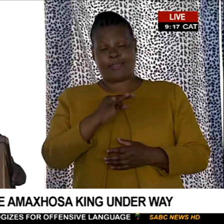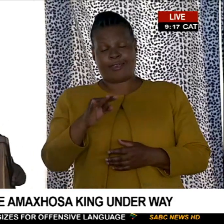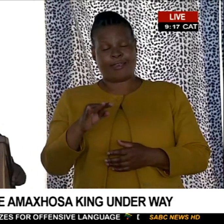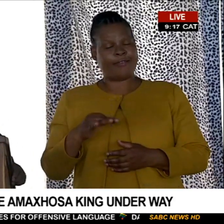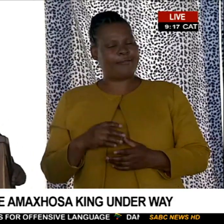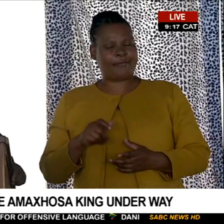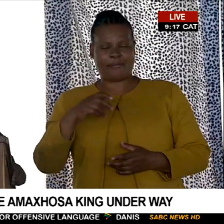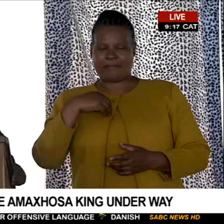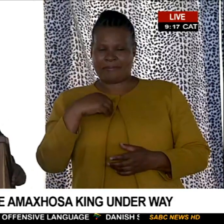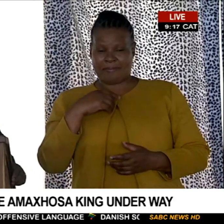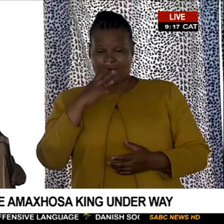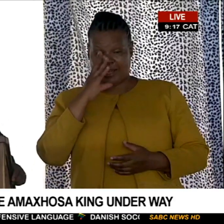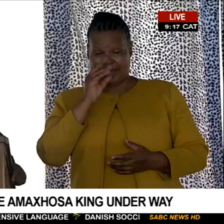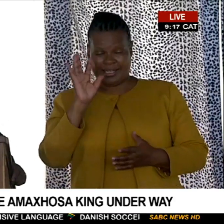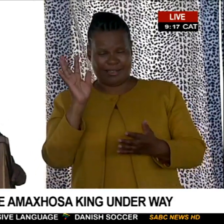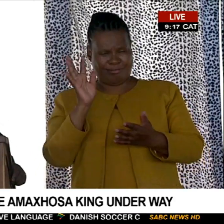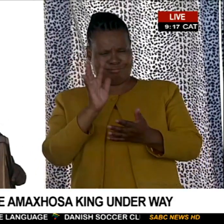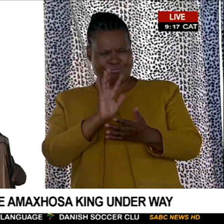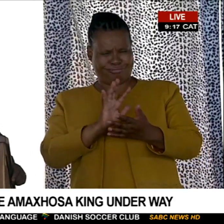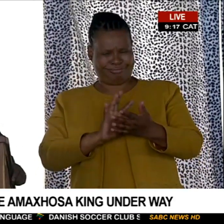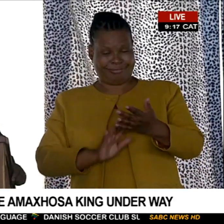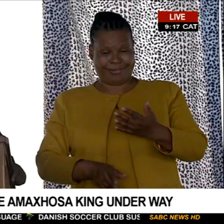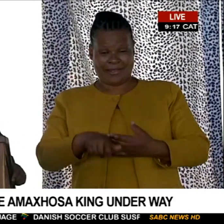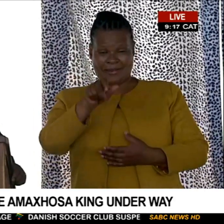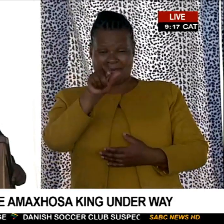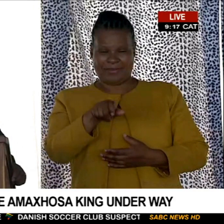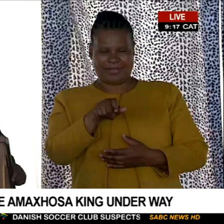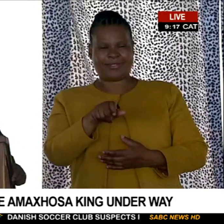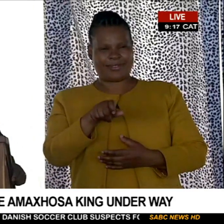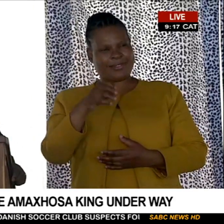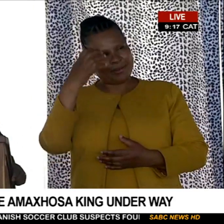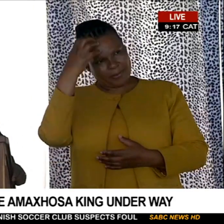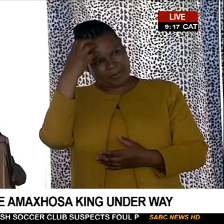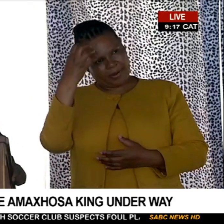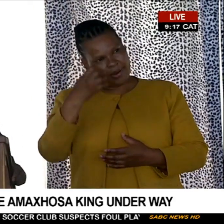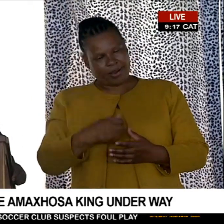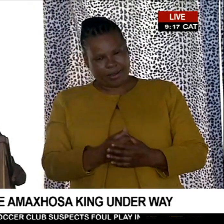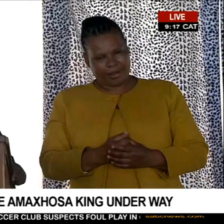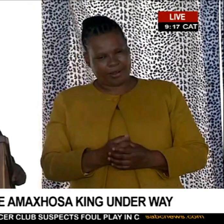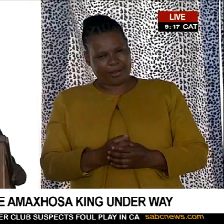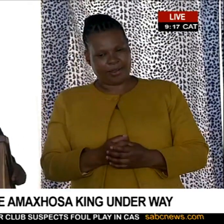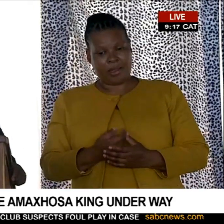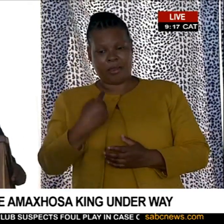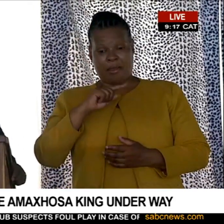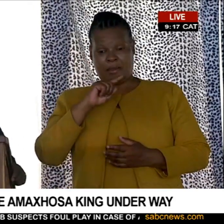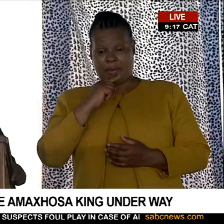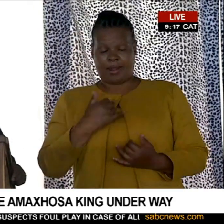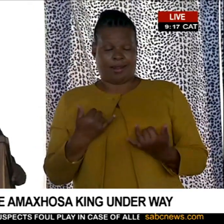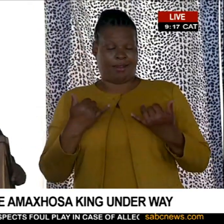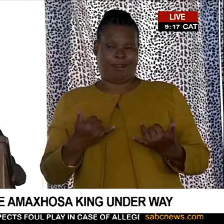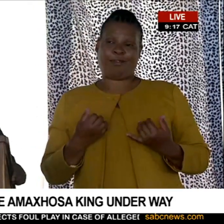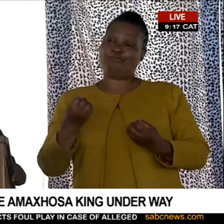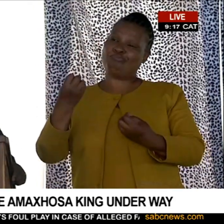ngokumkani ebendimazi kakhulu kodwa ke akuyiyo into endiyisikelweyo